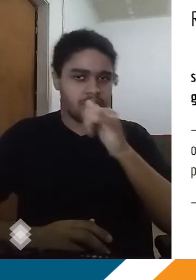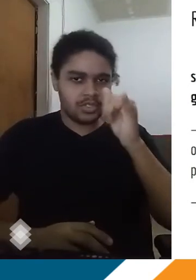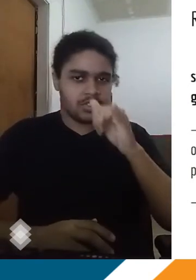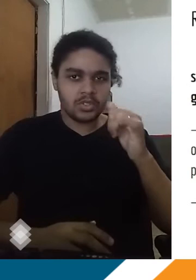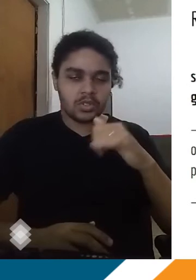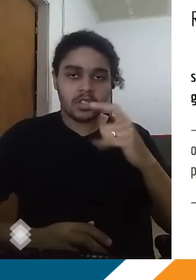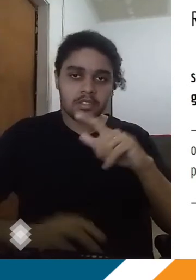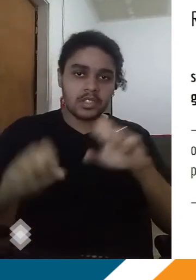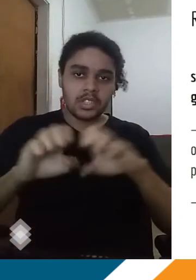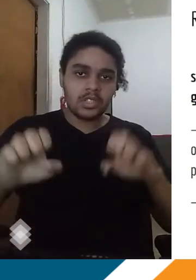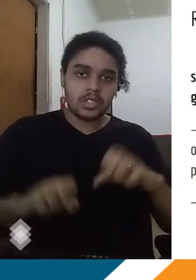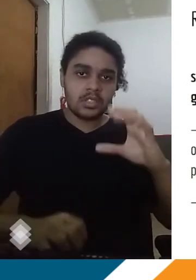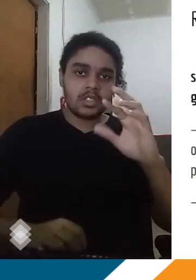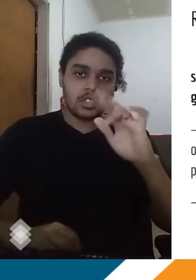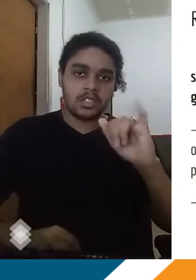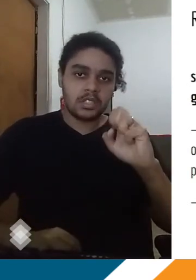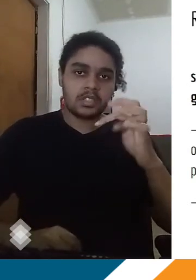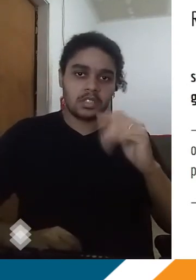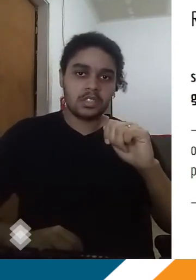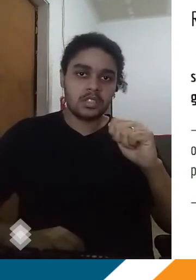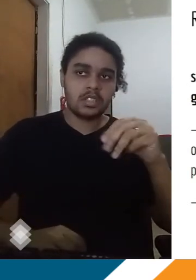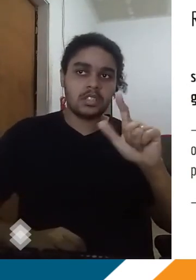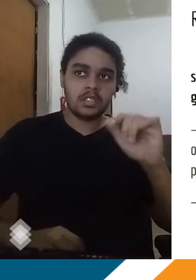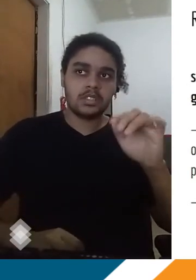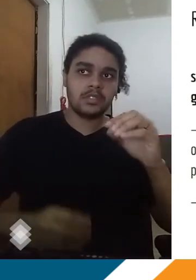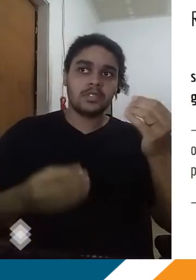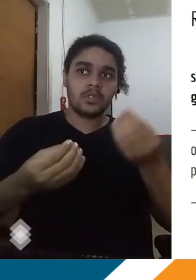orogênicos antigos, ou seja, essas estruturas